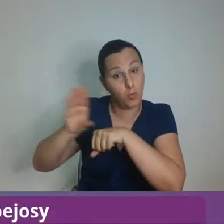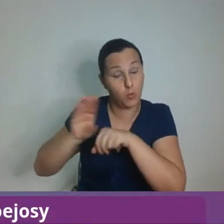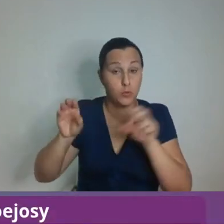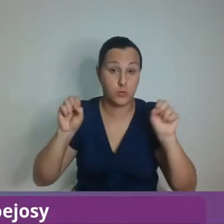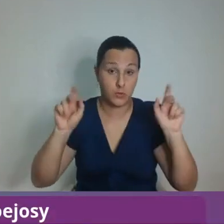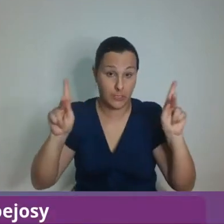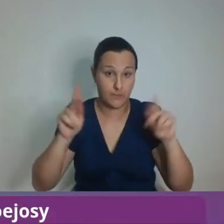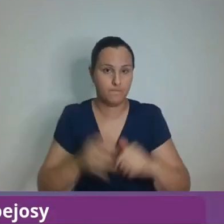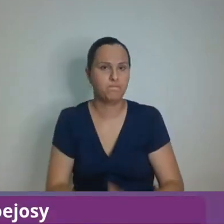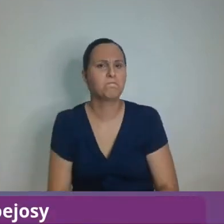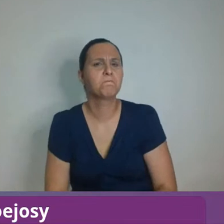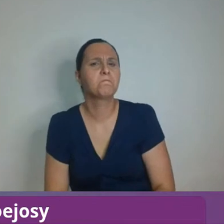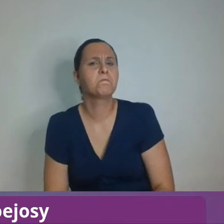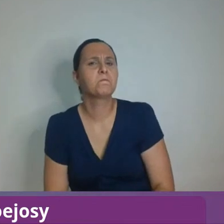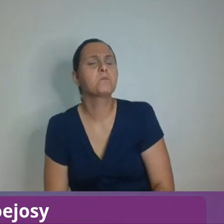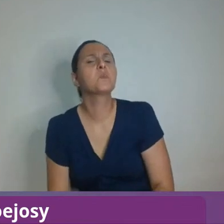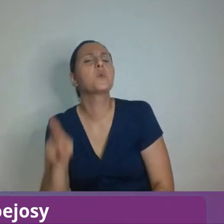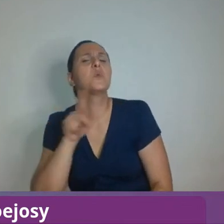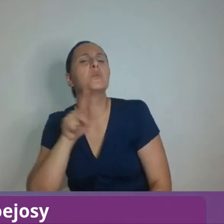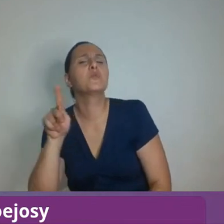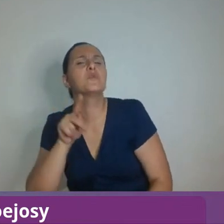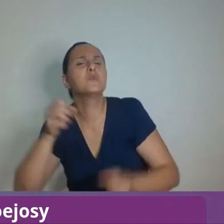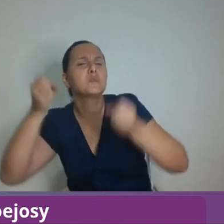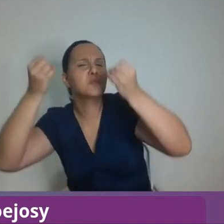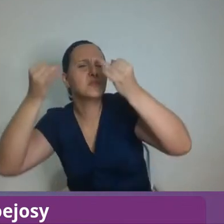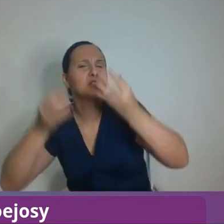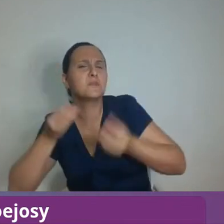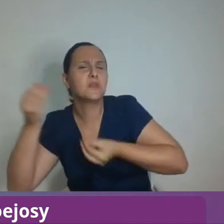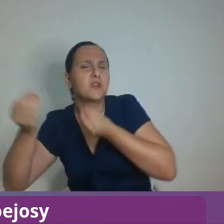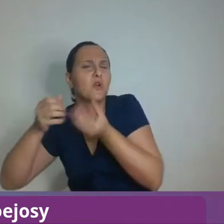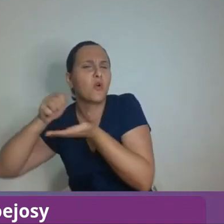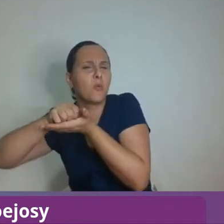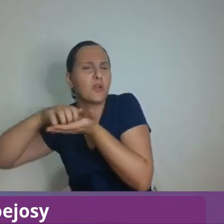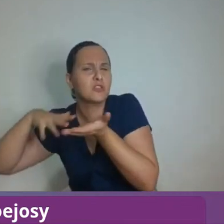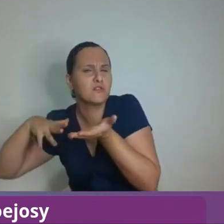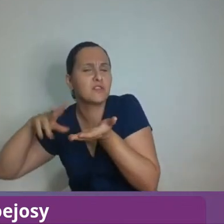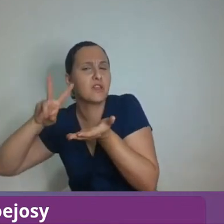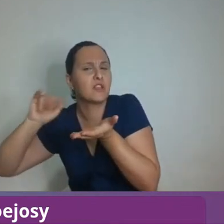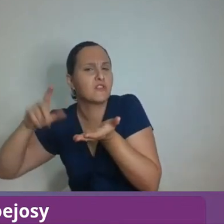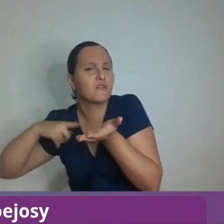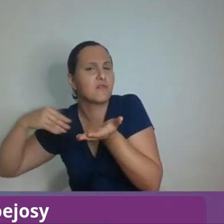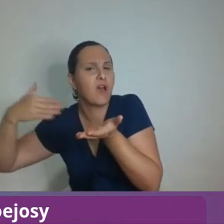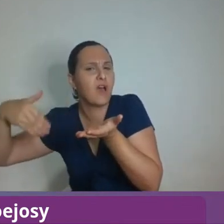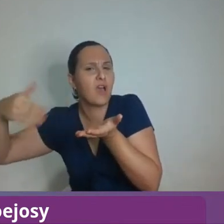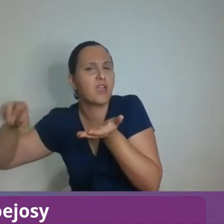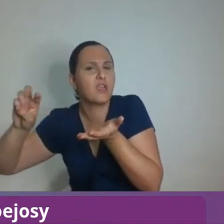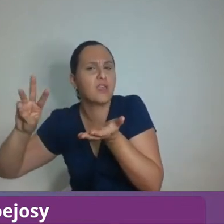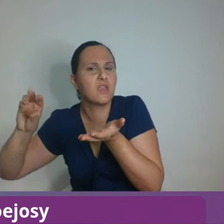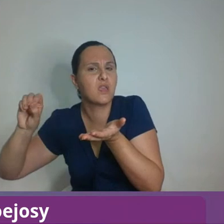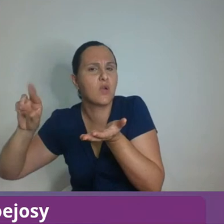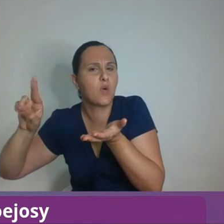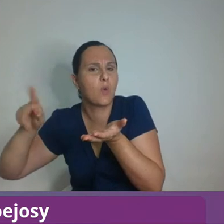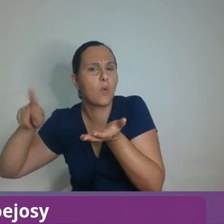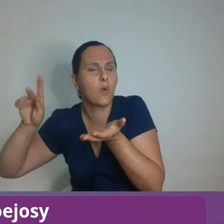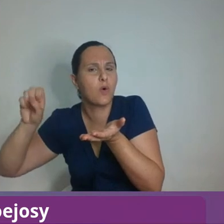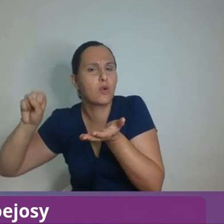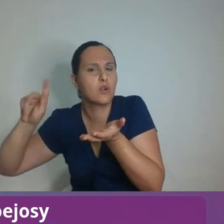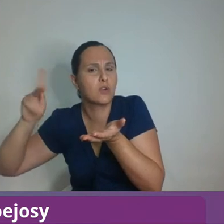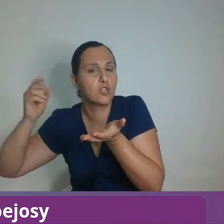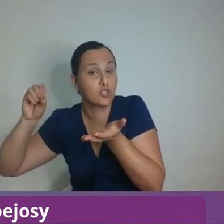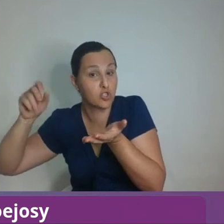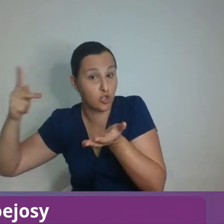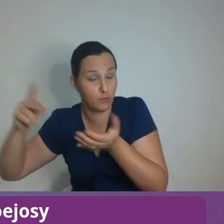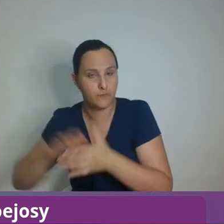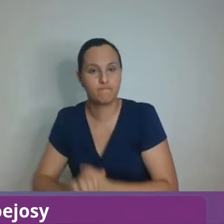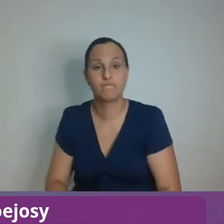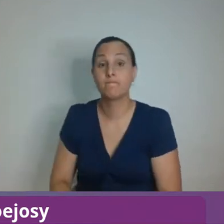O professor fala sobre as atividades do workshop. Então, pessoal, as atividades do workshop, muitas pessoas estão mandando perguntas para a gente. As atividades, elas